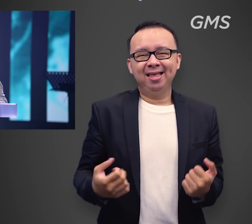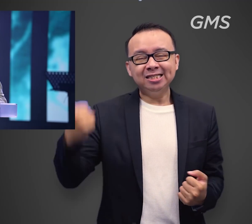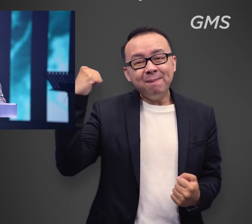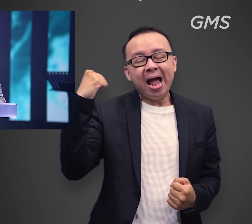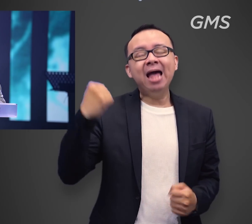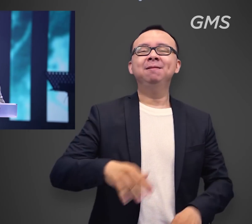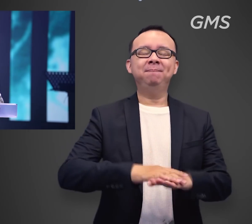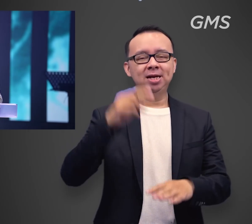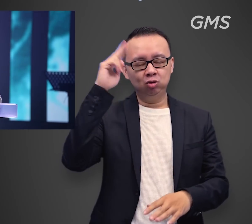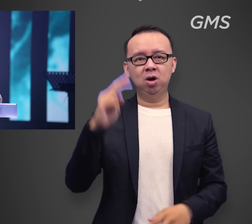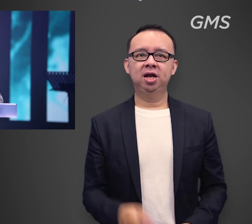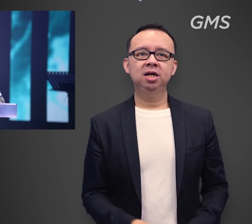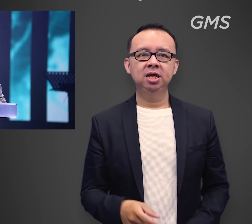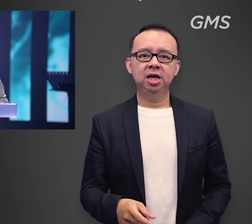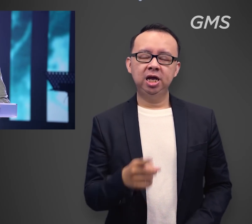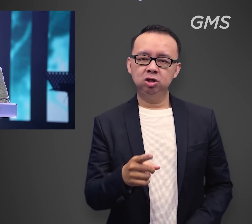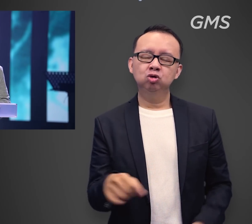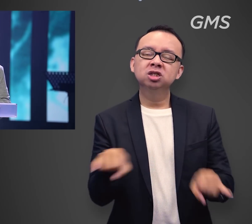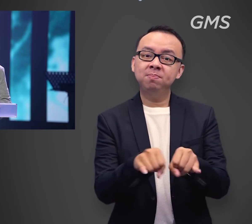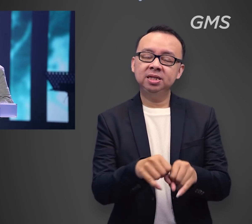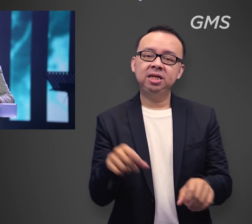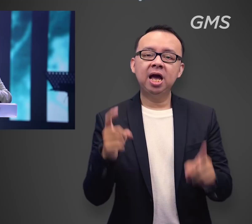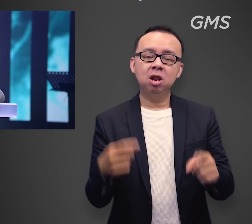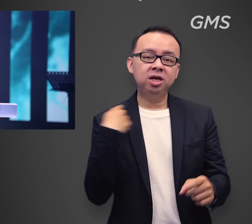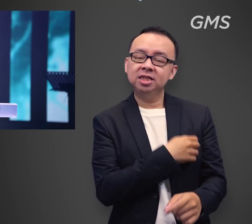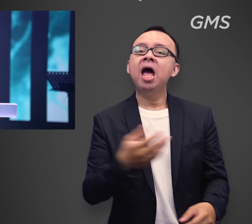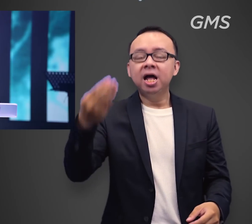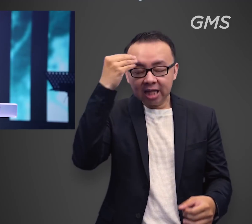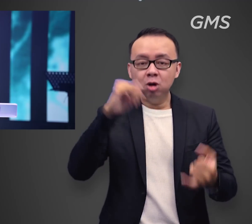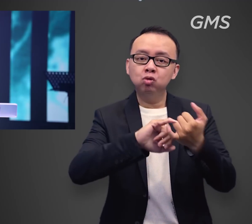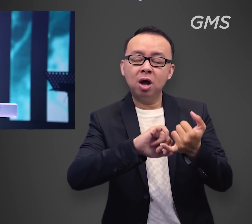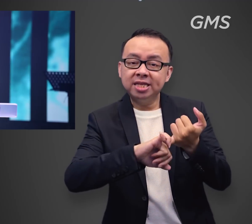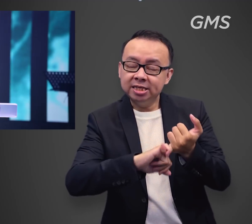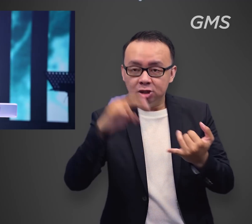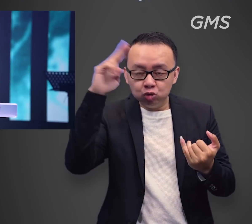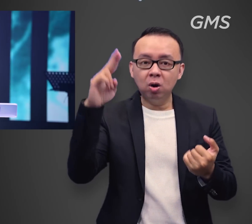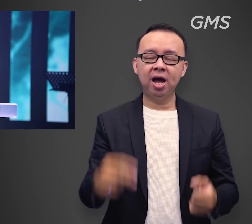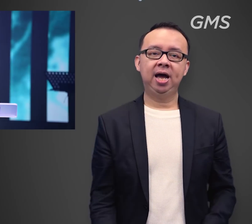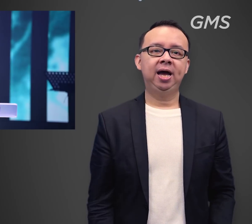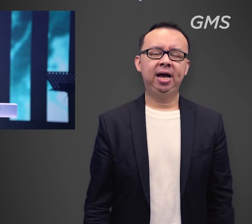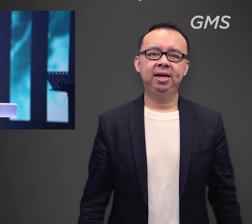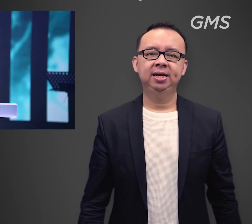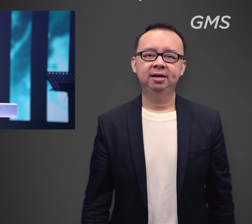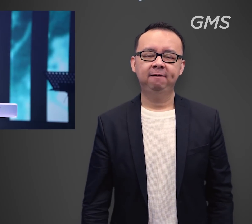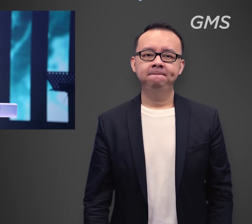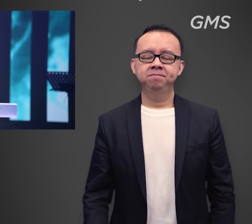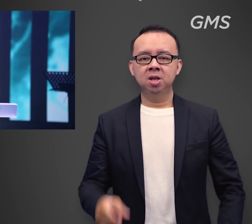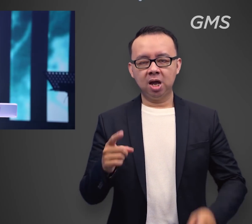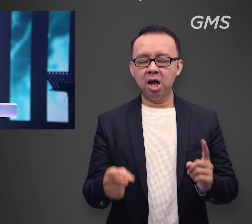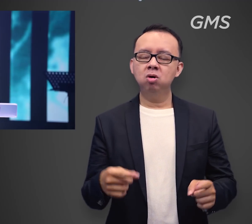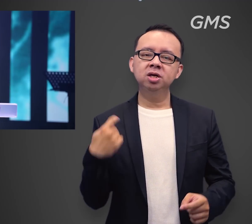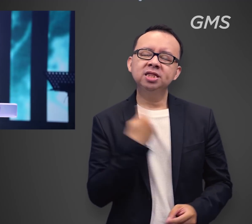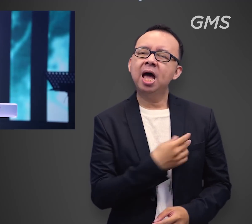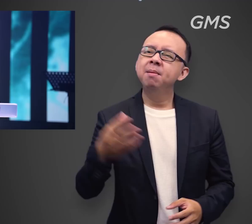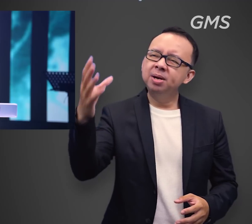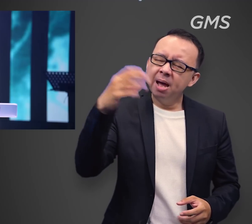Tuhan. Kita mengerti apa yang sedang Tuhan lakukan nantinya. Kalau saya lagi mengalami ini, seolah-olah ini bertentangan. Tapi ketika